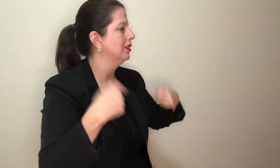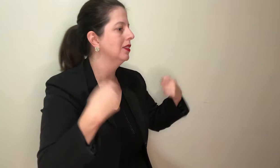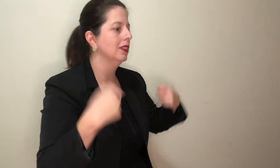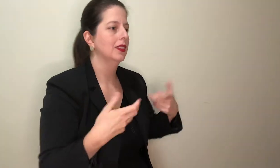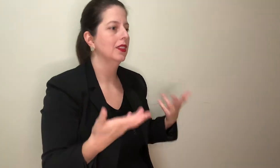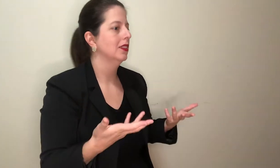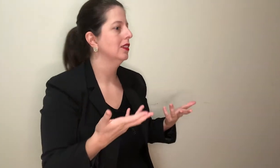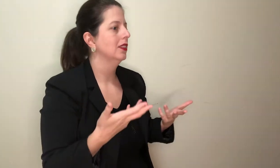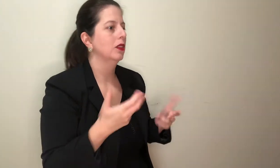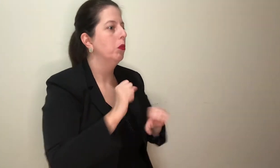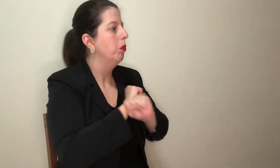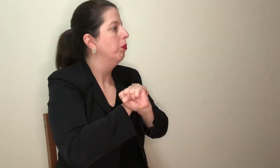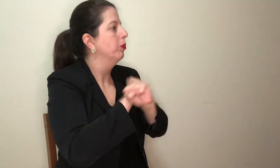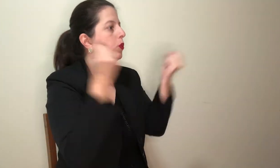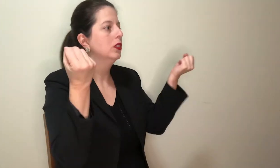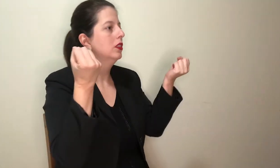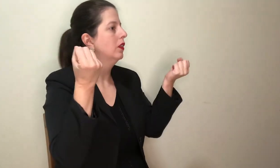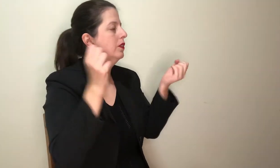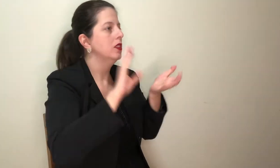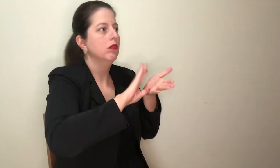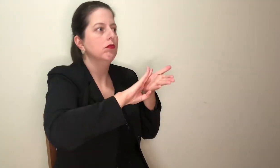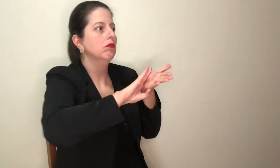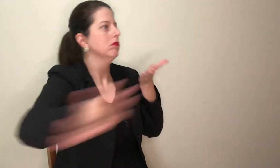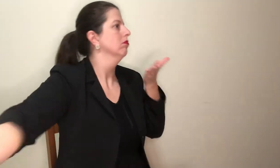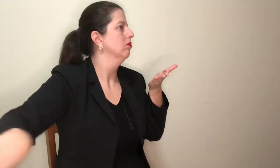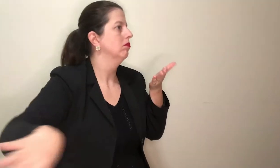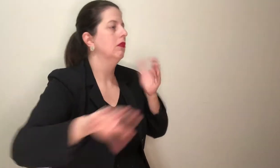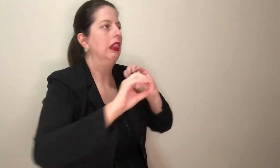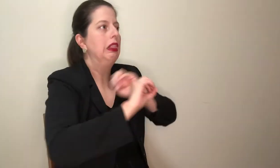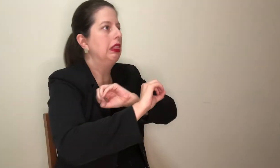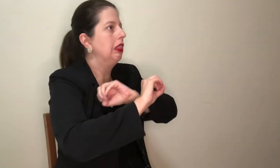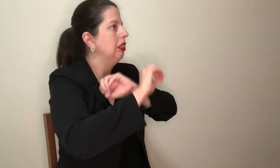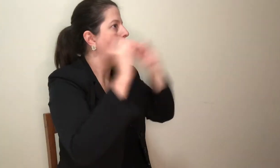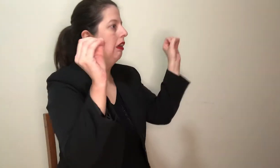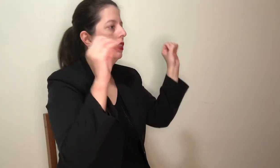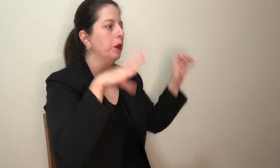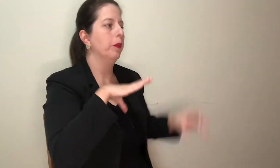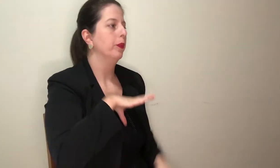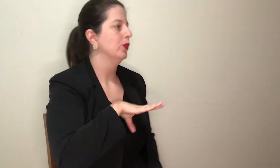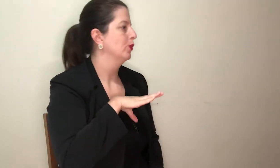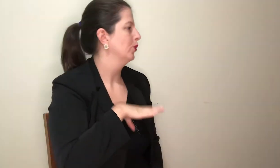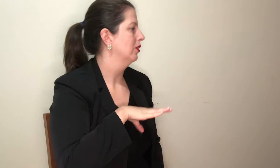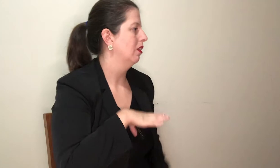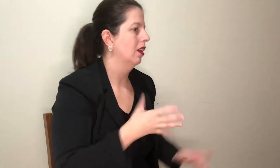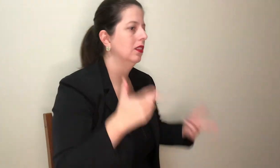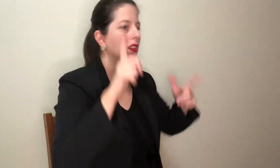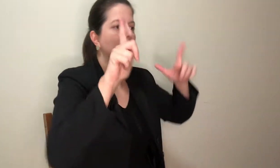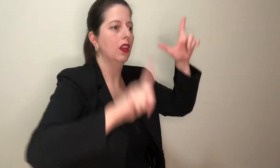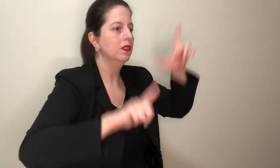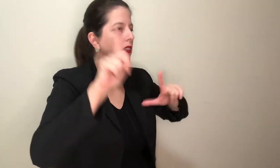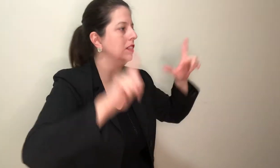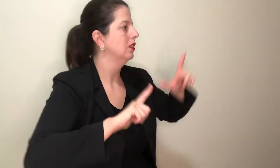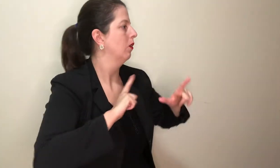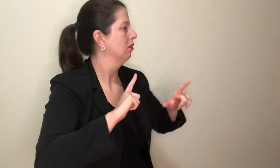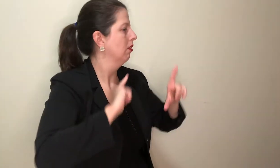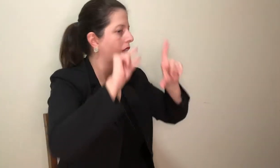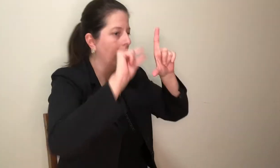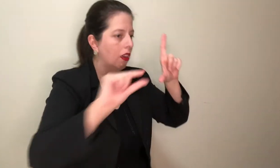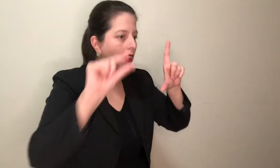deixar isso de lado e não utilizar o português de forma alguma. Na televisão, nas legendas, no jornal, os textos estão